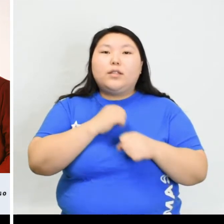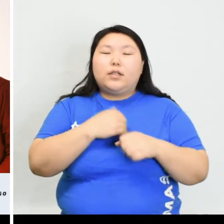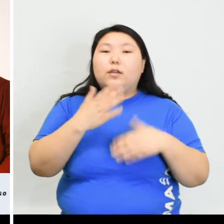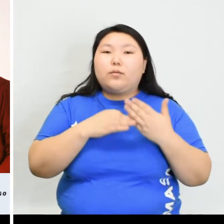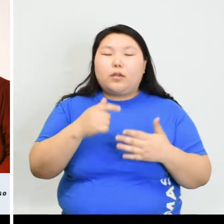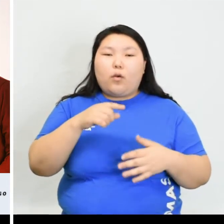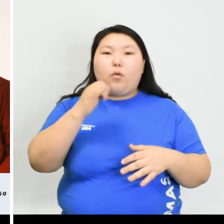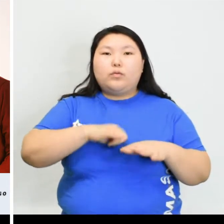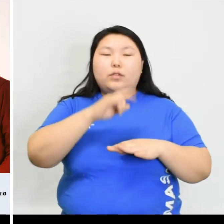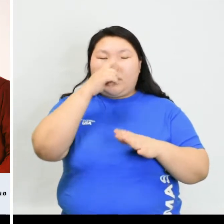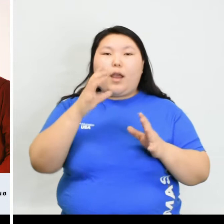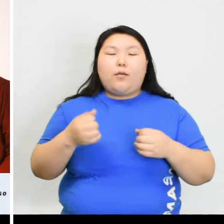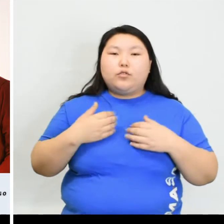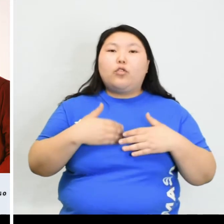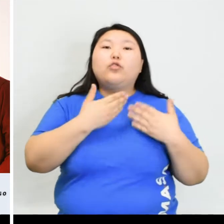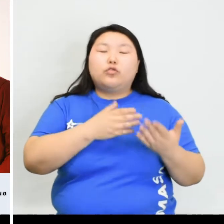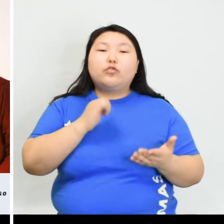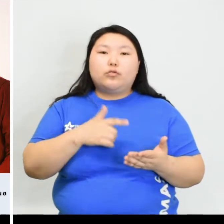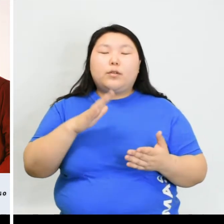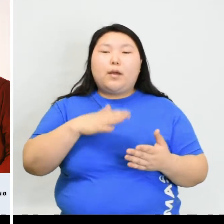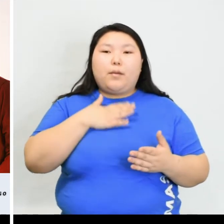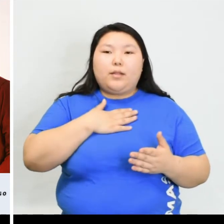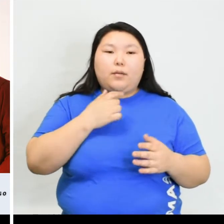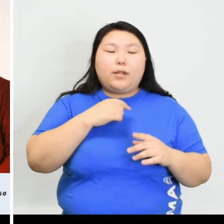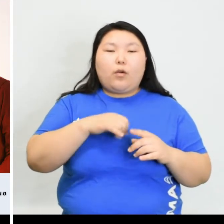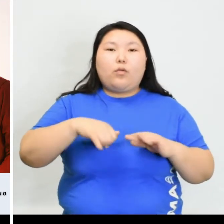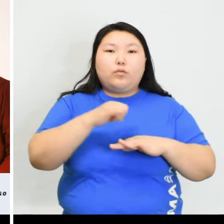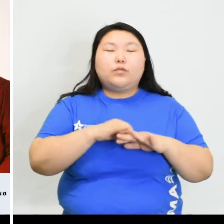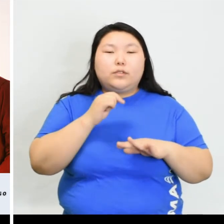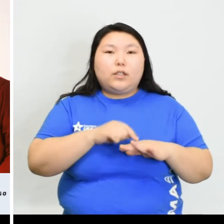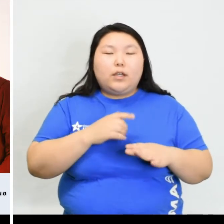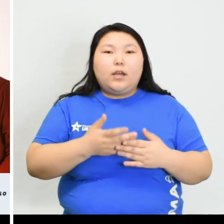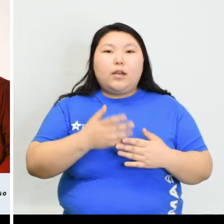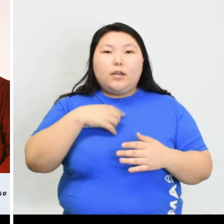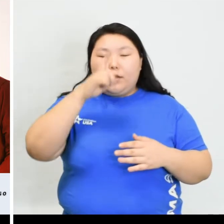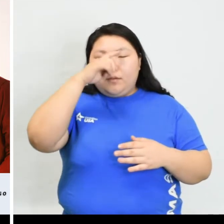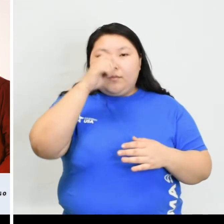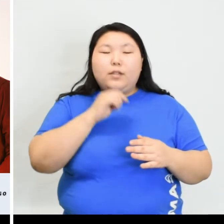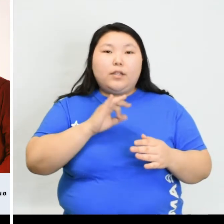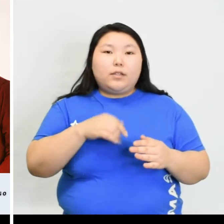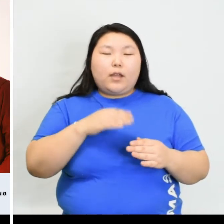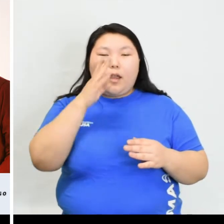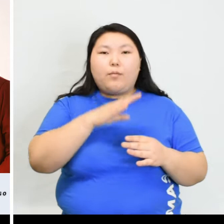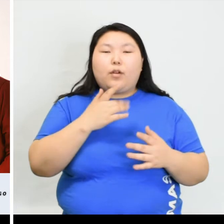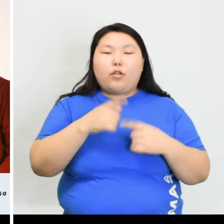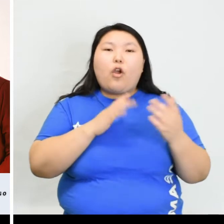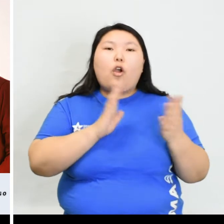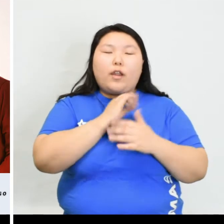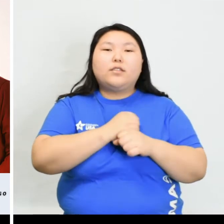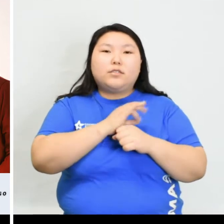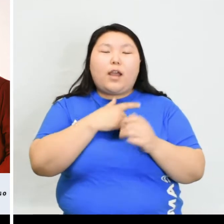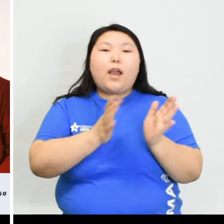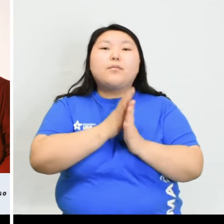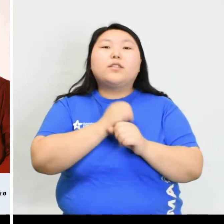улсын эмнэлэгт нь авчиж өгдөг байхгүй юу? Тэгэхээр манай энэ улсын эмнэлэгт та айго ойр ажилтдаг хамт